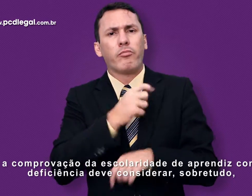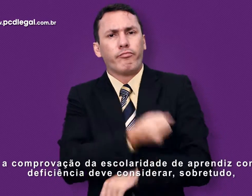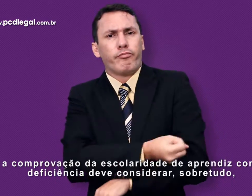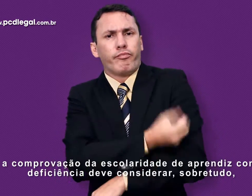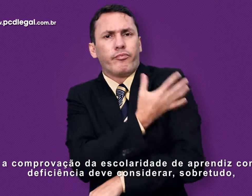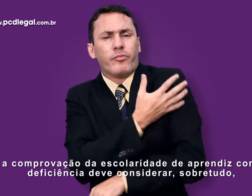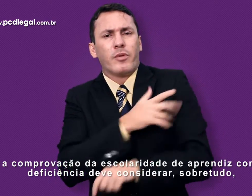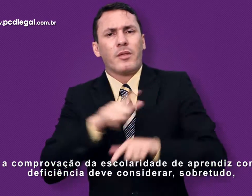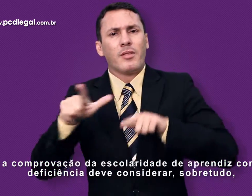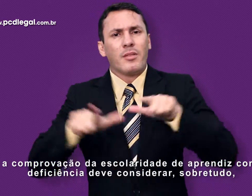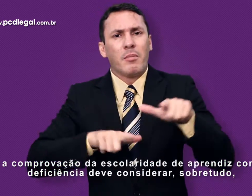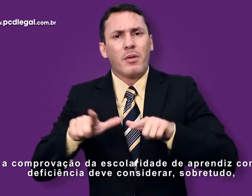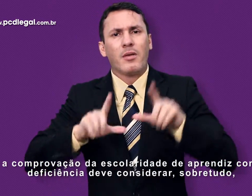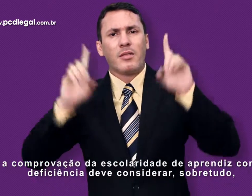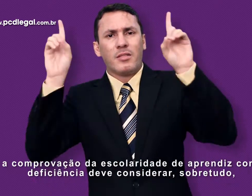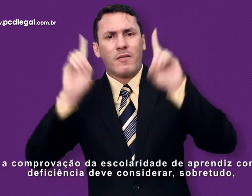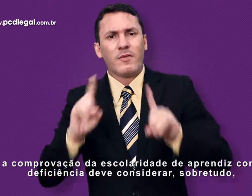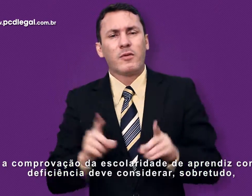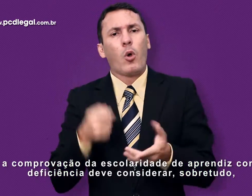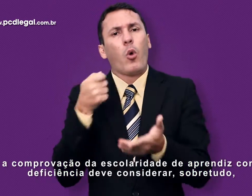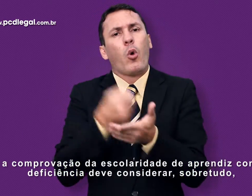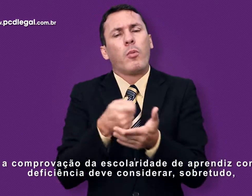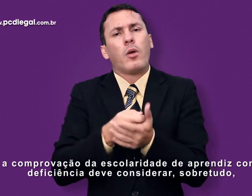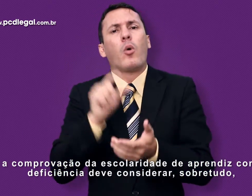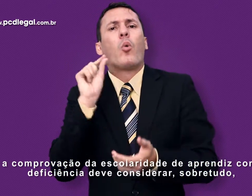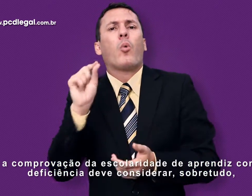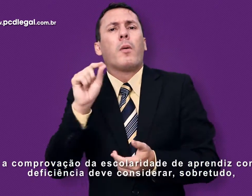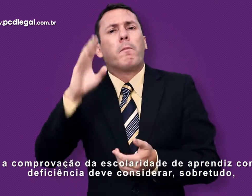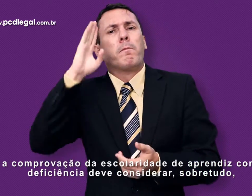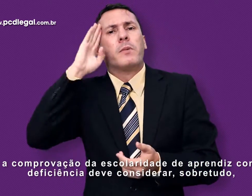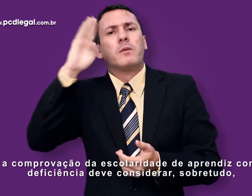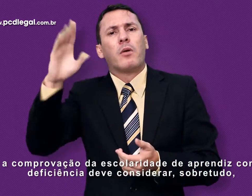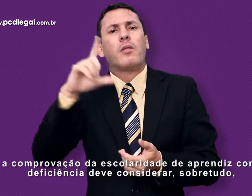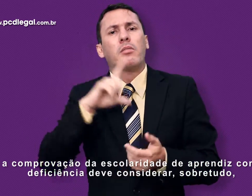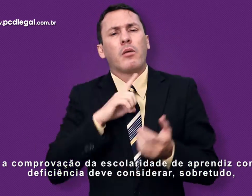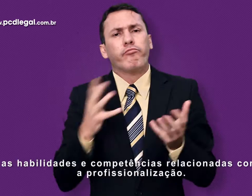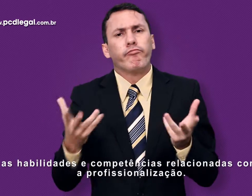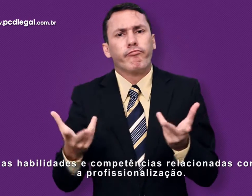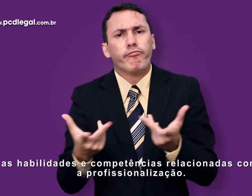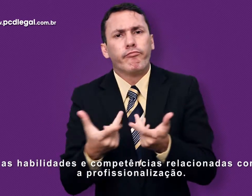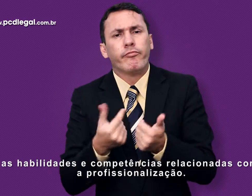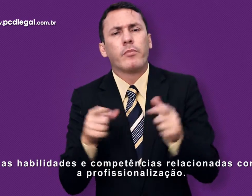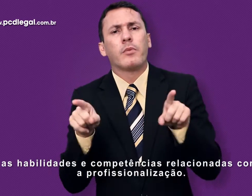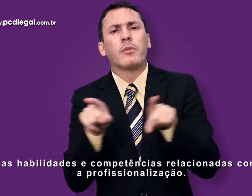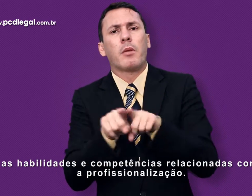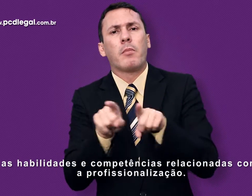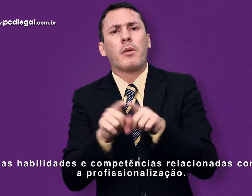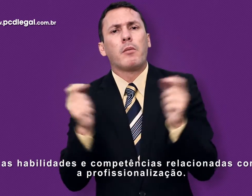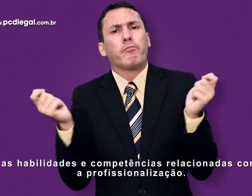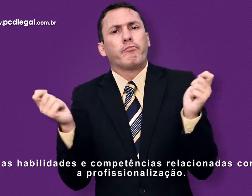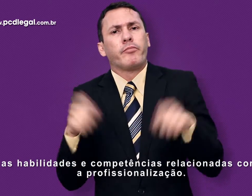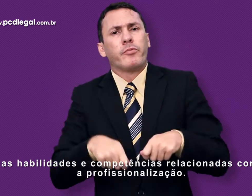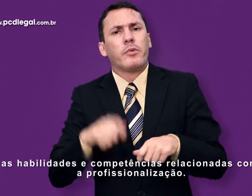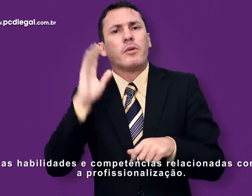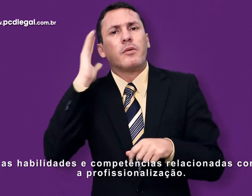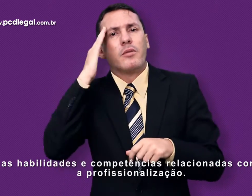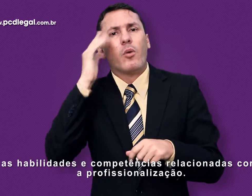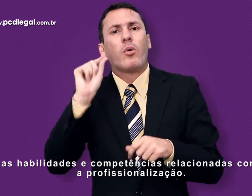da escolaridade de aprendiz com deficiência deve considerar, sobretudo, as habilidades e competências relacionadas com